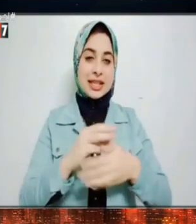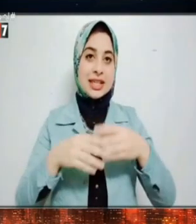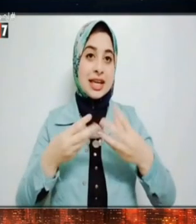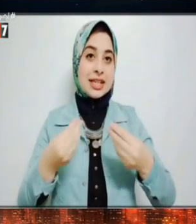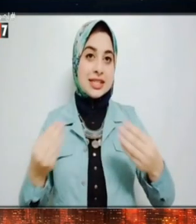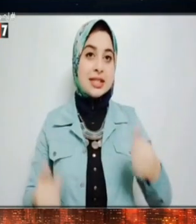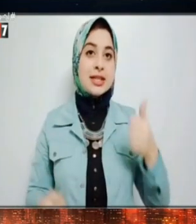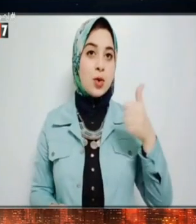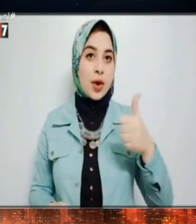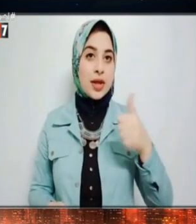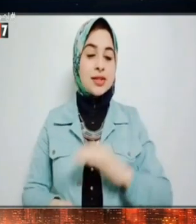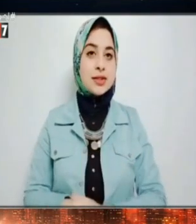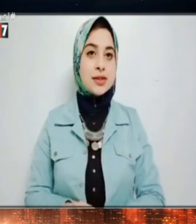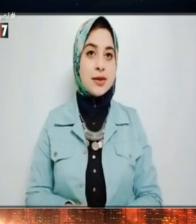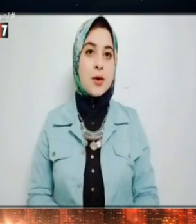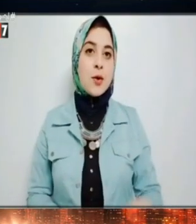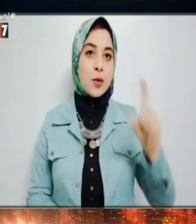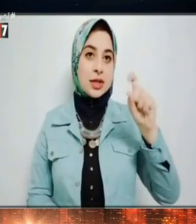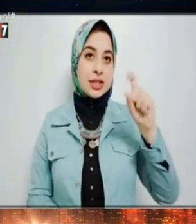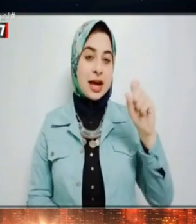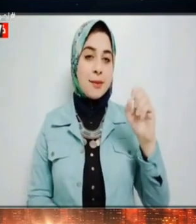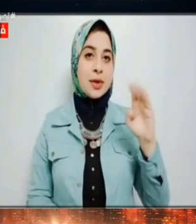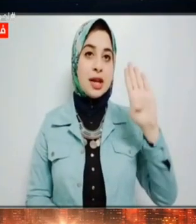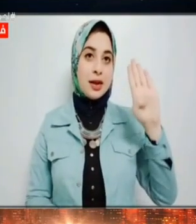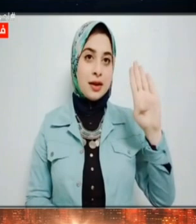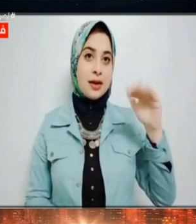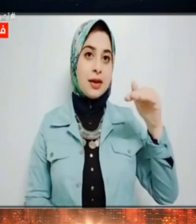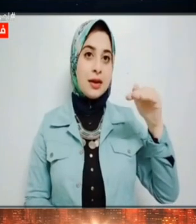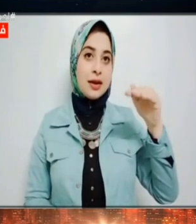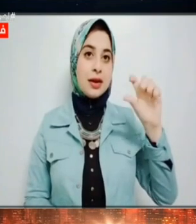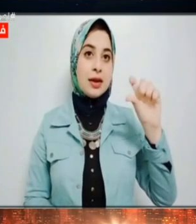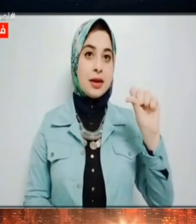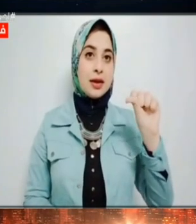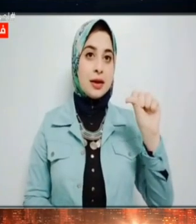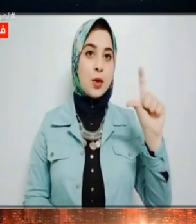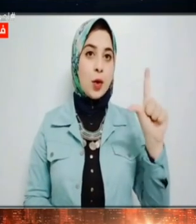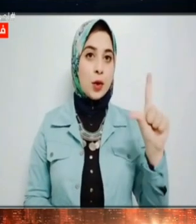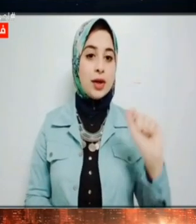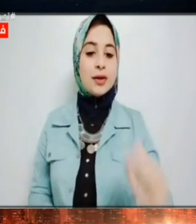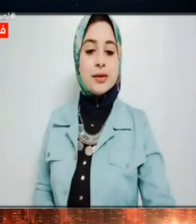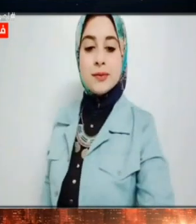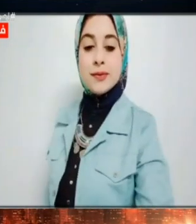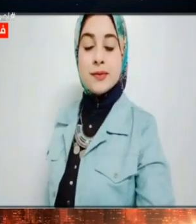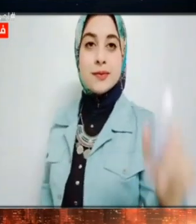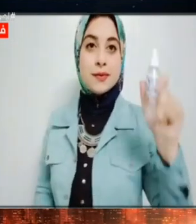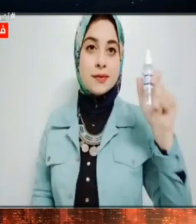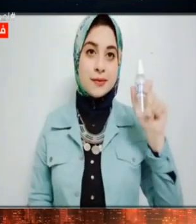ونغسل ايدينا كتير كويس، نستعمل الكحول،